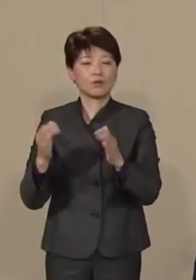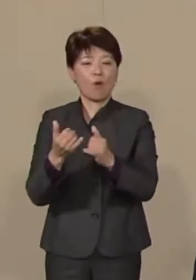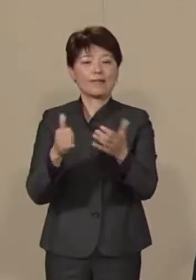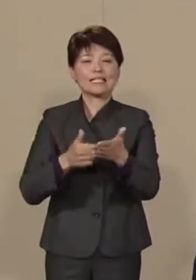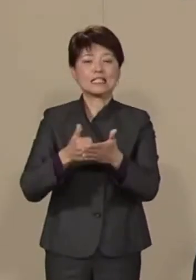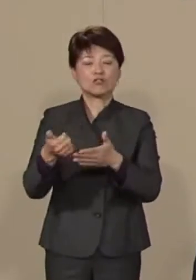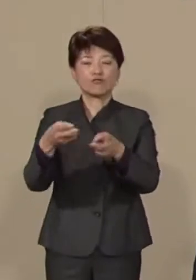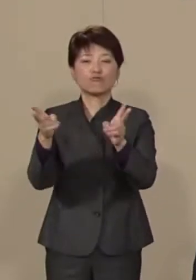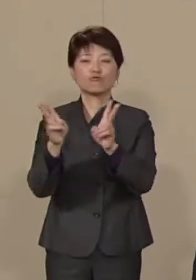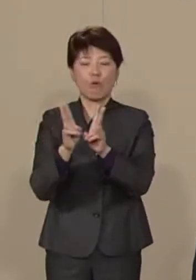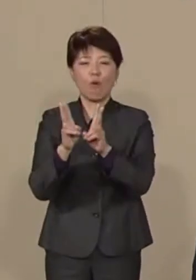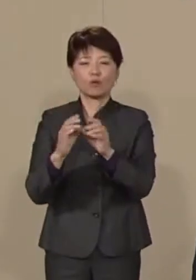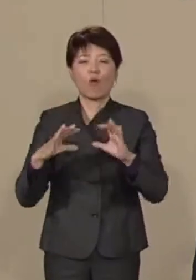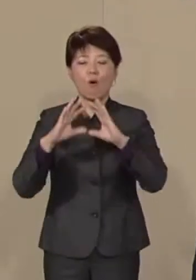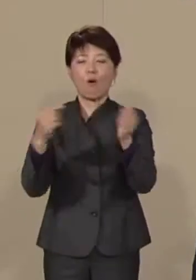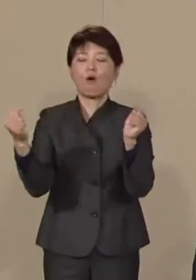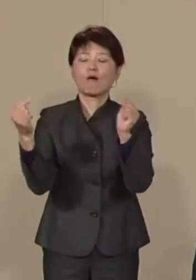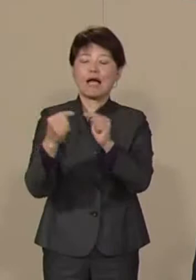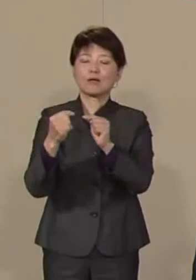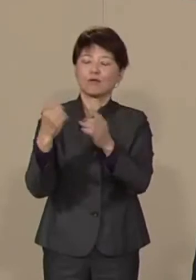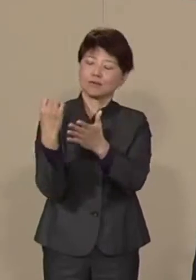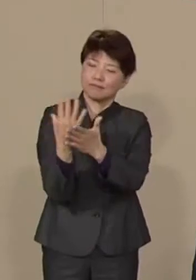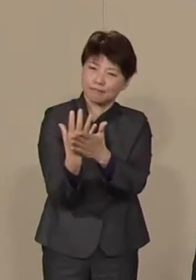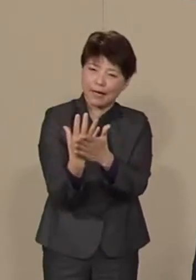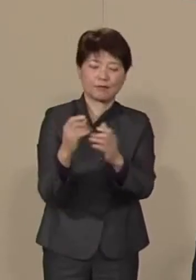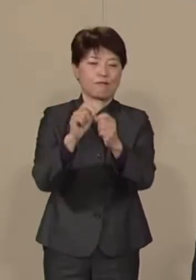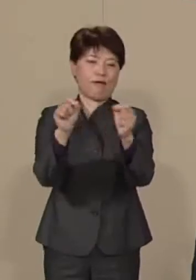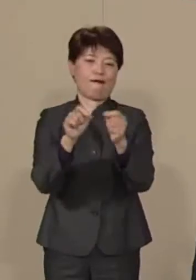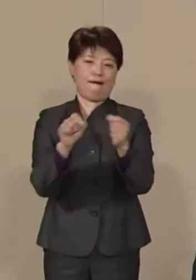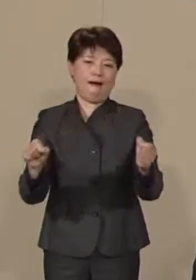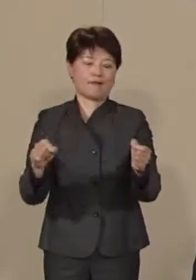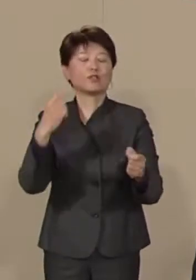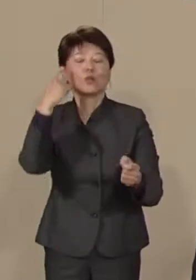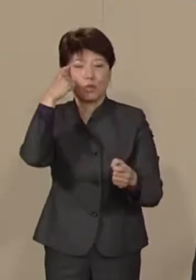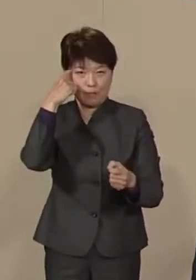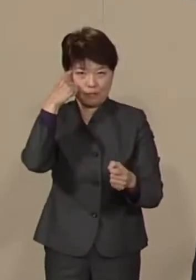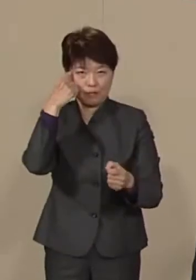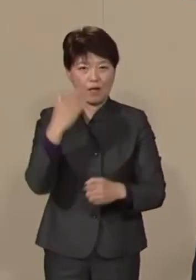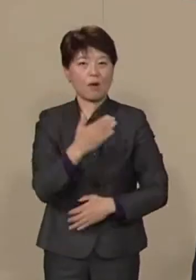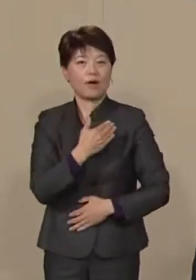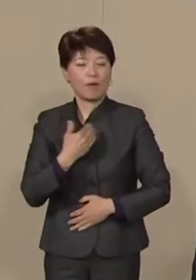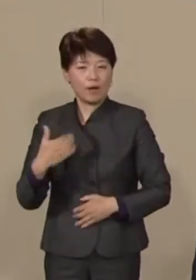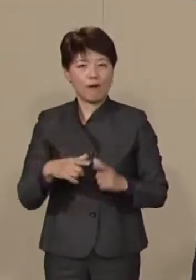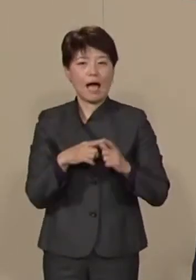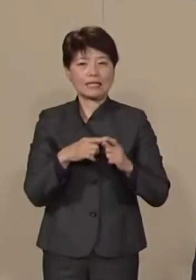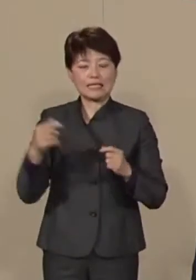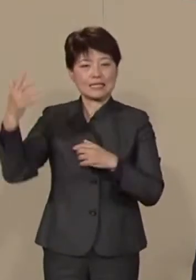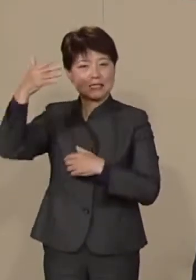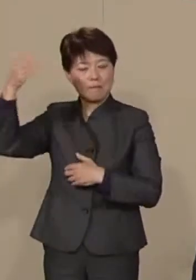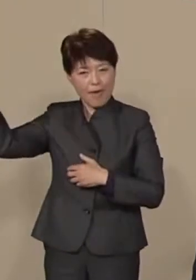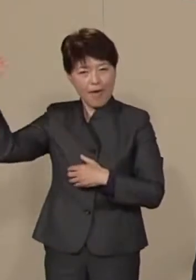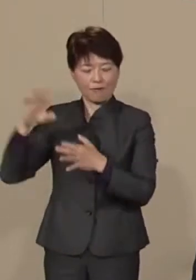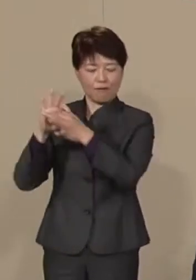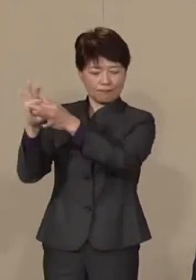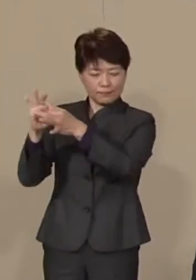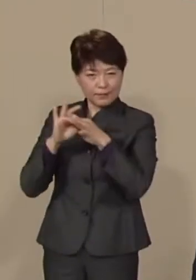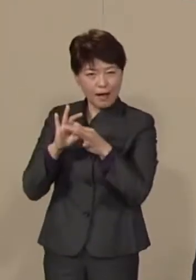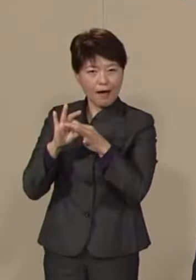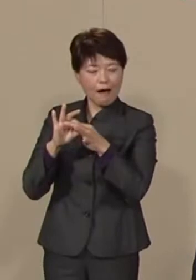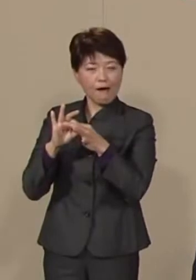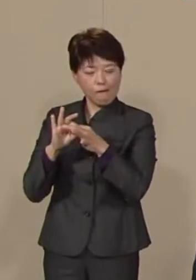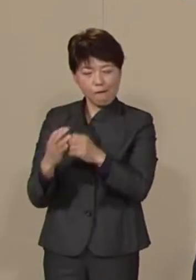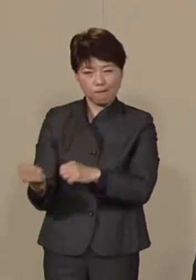の結果だと思います我々は日米同盟関係の絆回復をしてつい